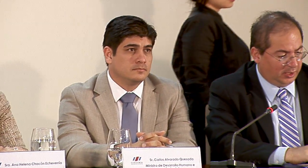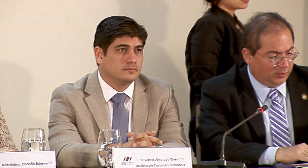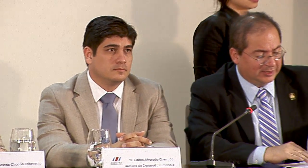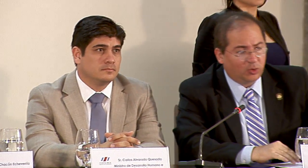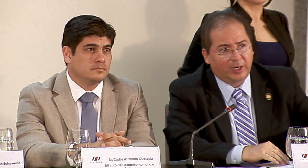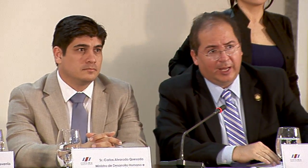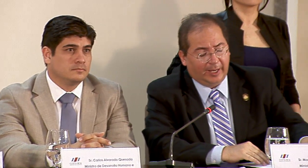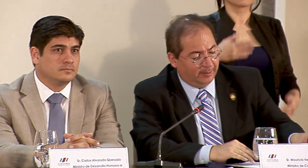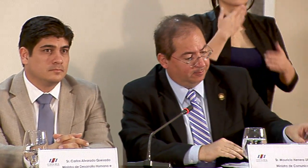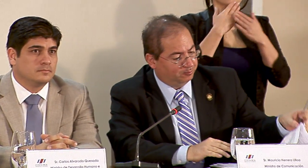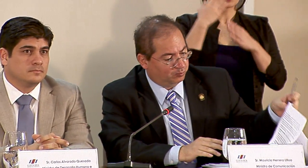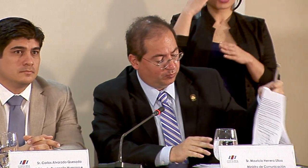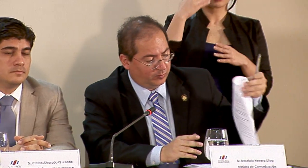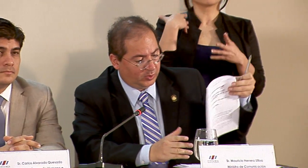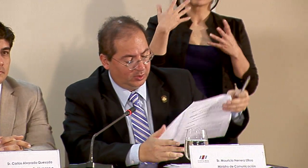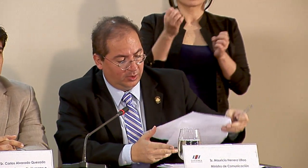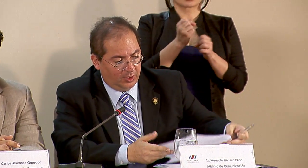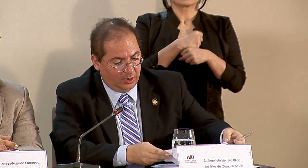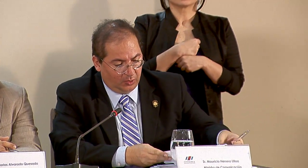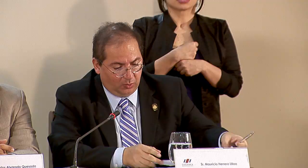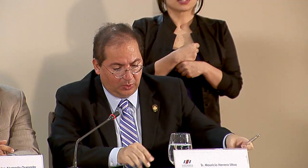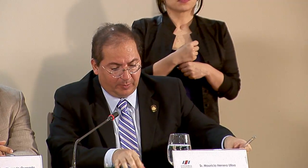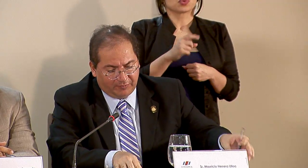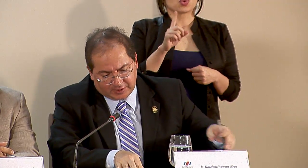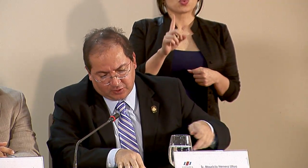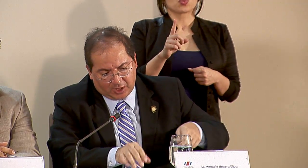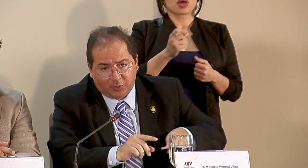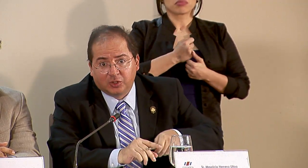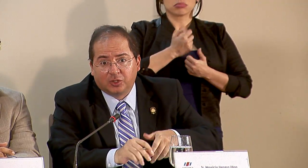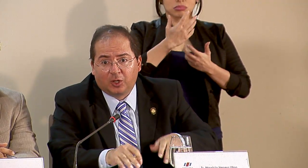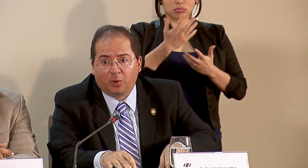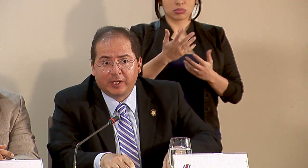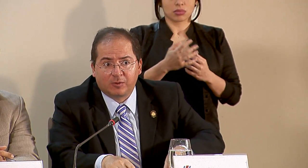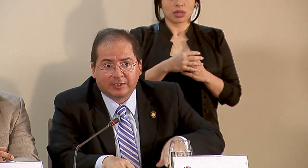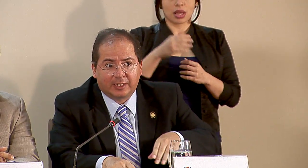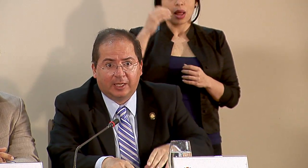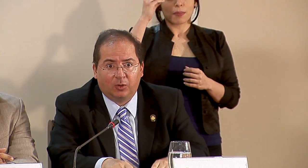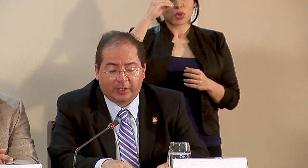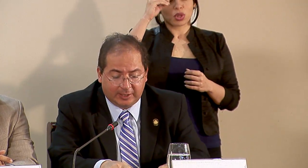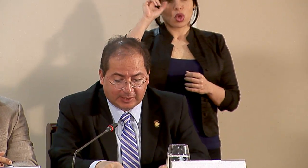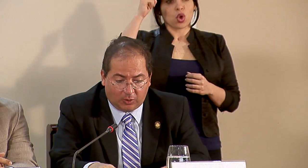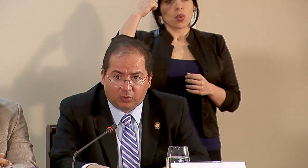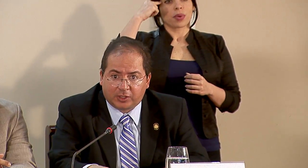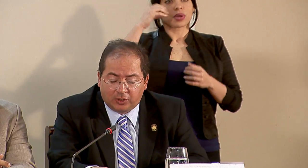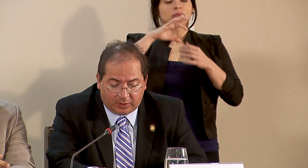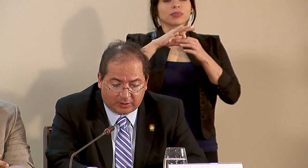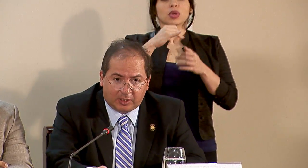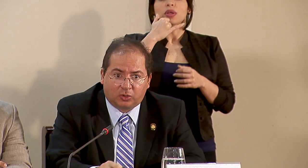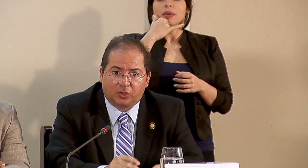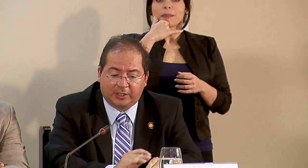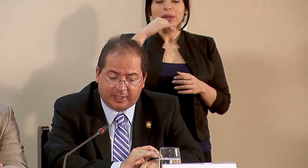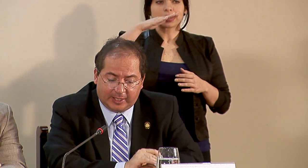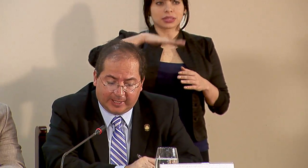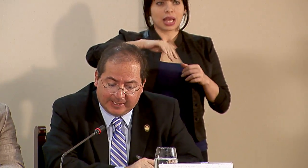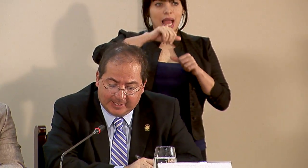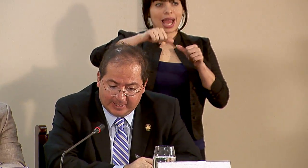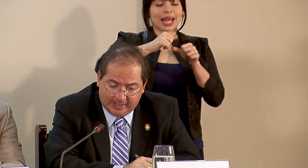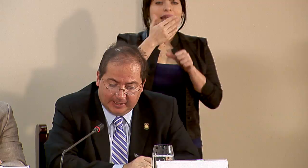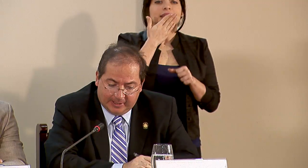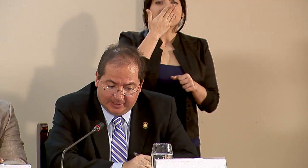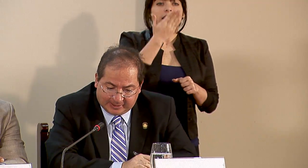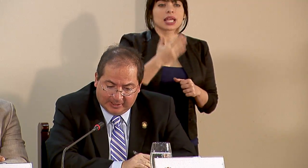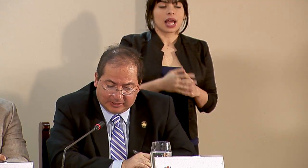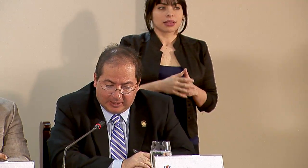Queremos hacer una manifestación de la posición del gobierno acerca de lo que ha estado ocurriendo en el territorio indígena